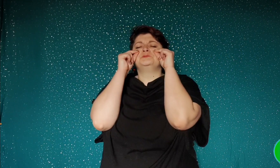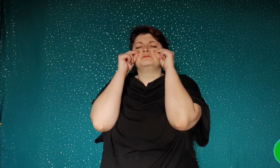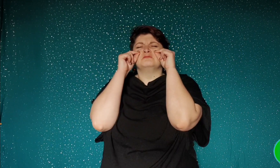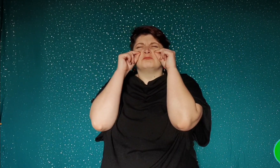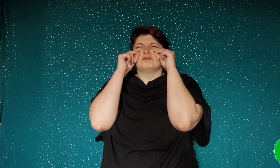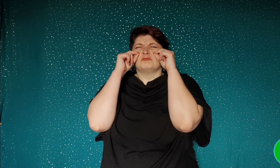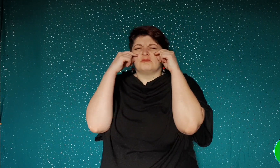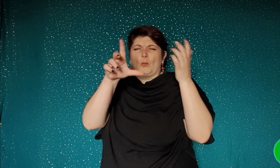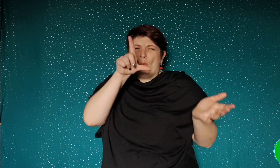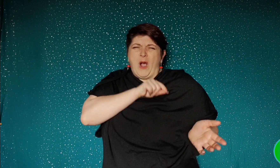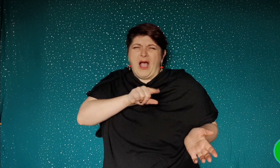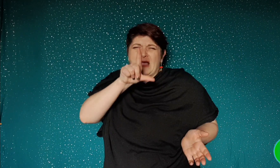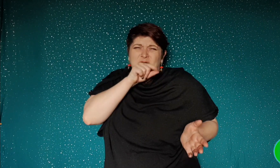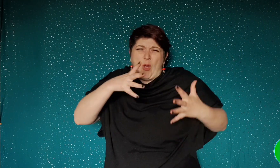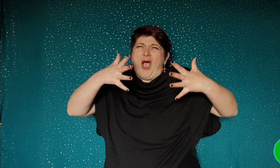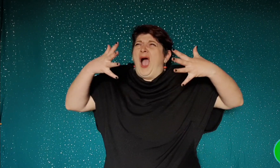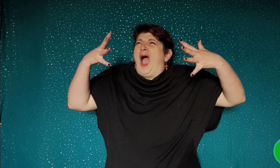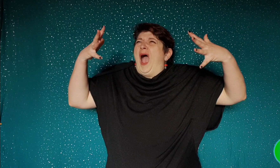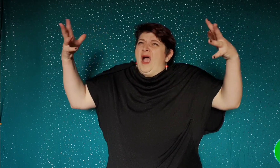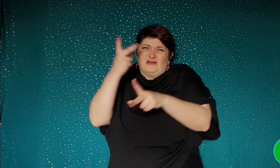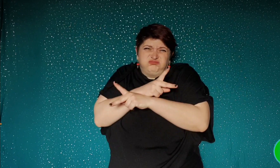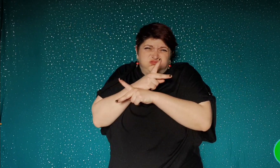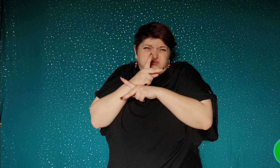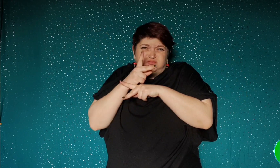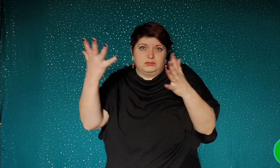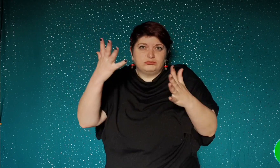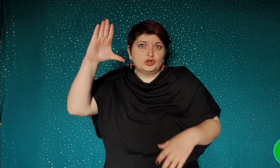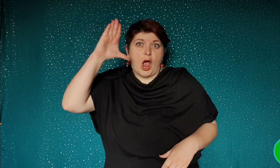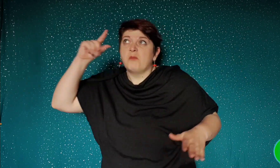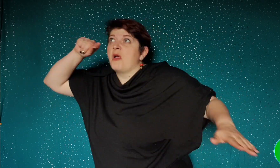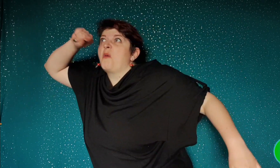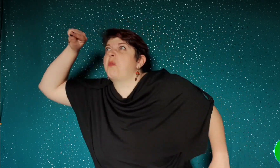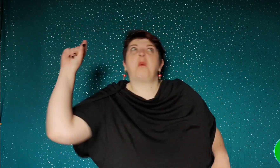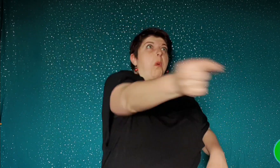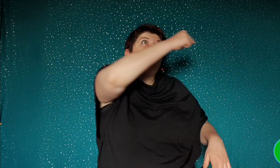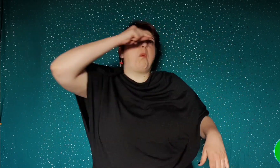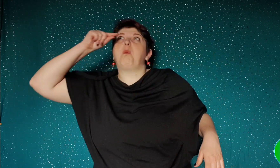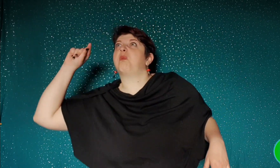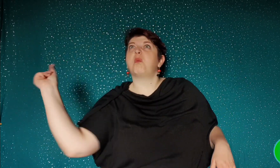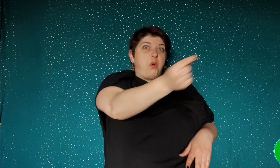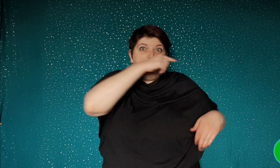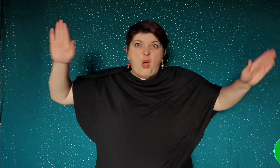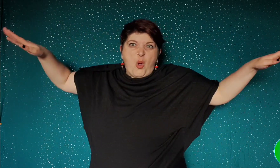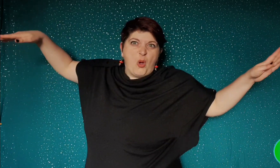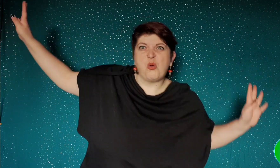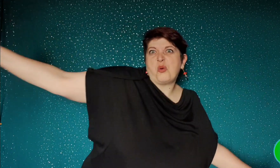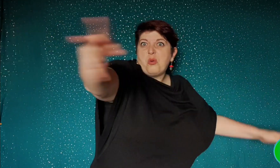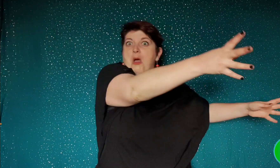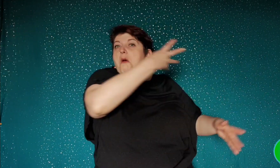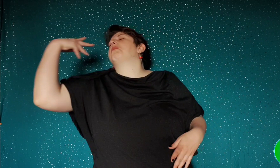Je fermai les yeux. Un oiseau énorme et terrible est entré dans ma chambre. Je sentais ses